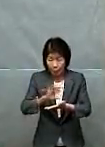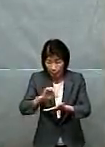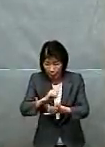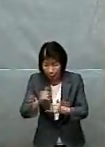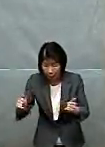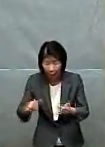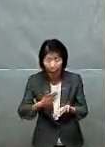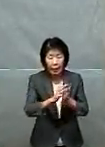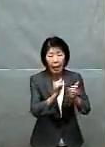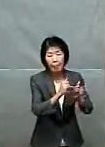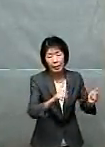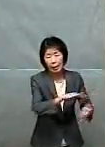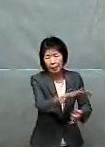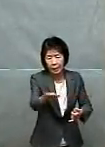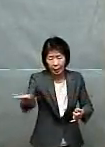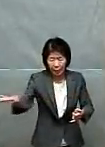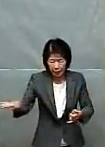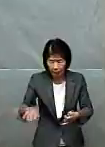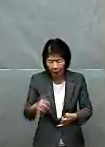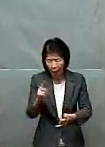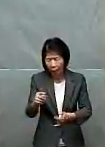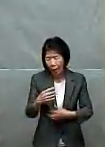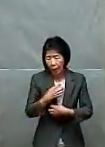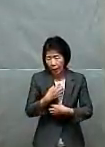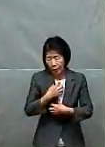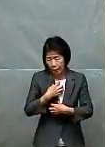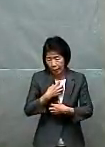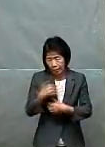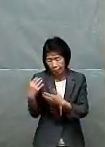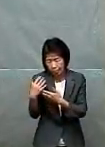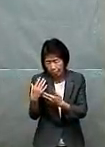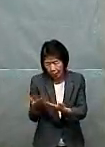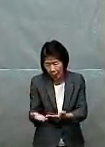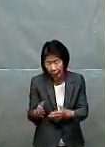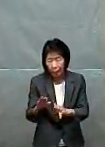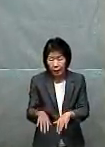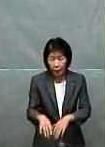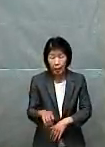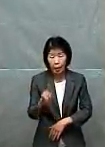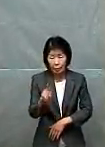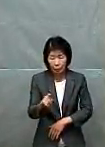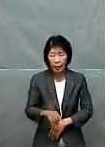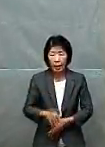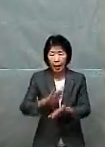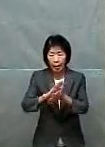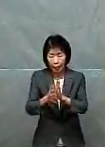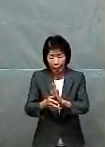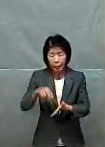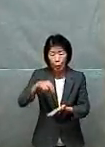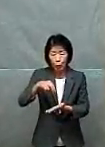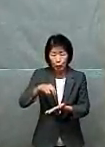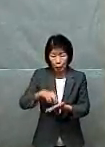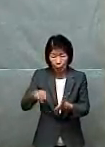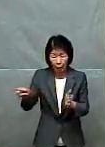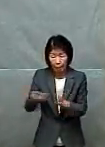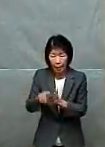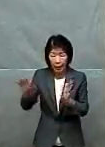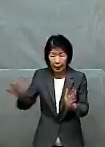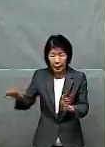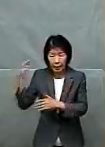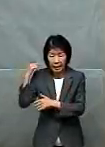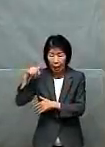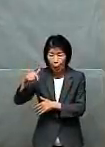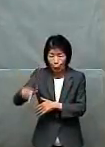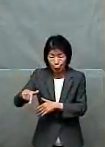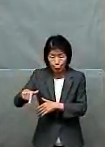民の皆様に、大変ご心配をおかけいたしました。県ではこれまでも政府が定めたガイド